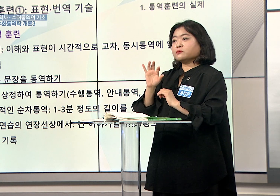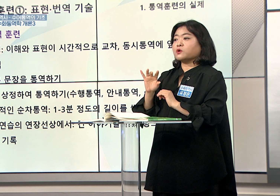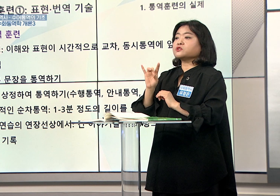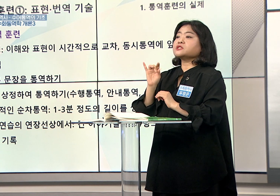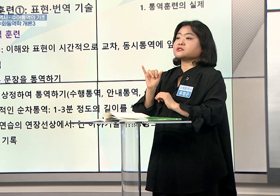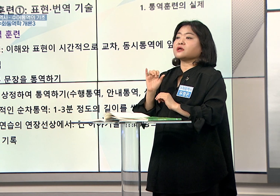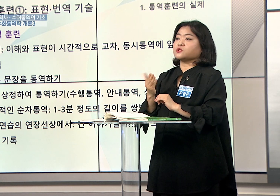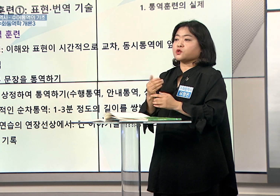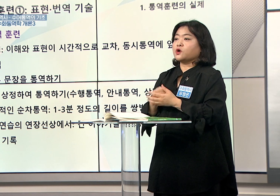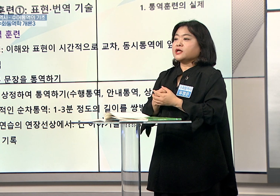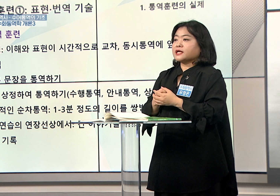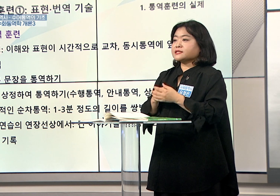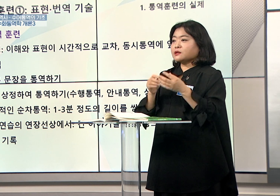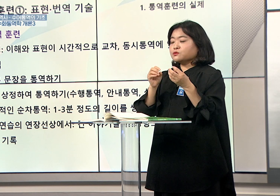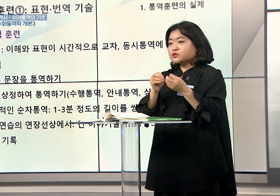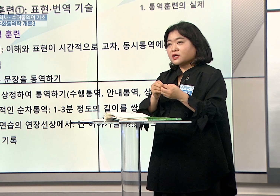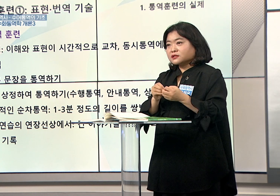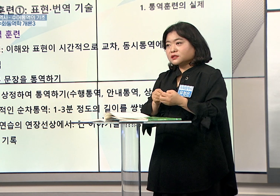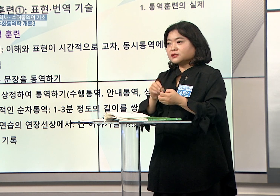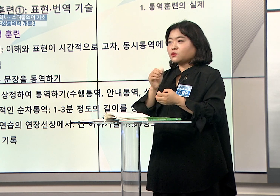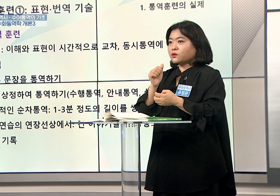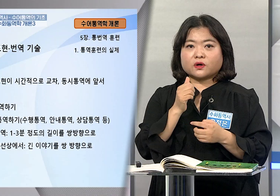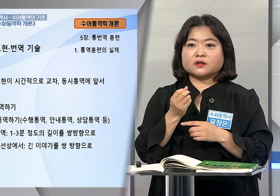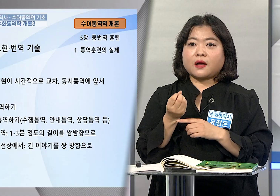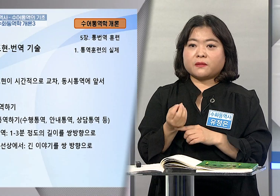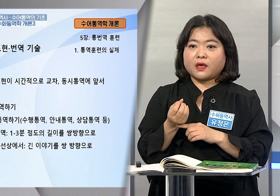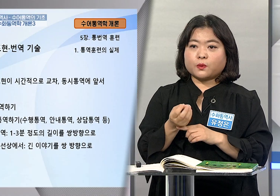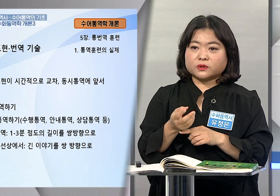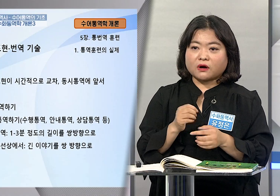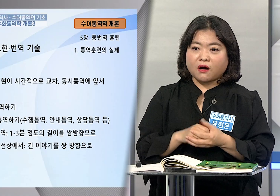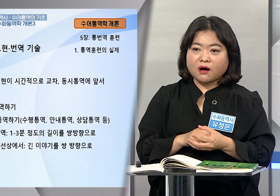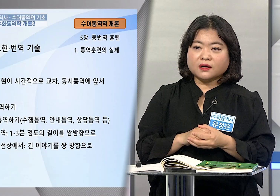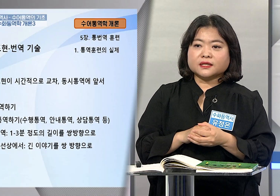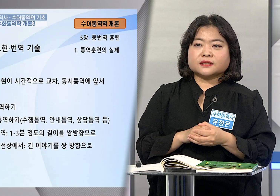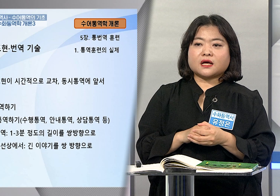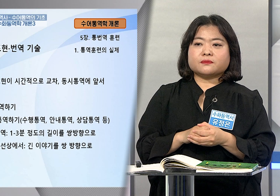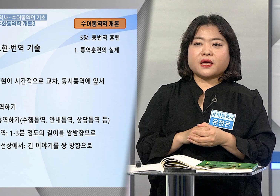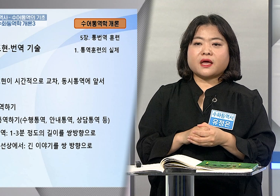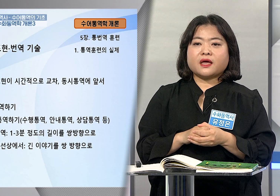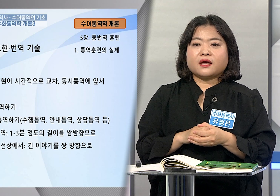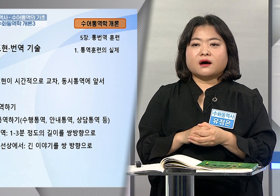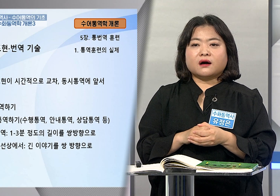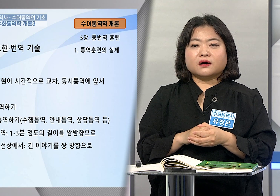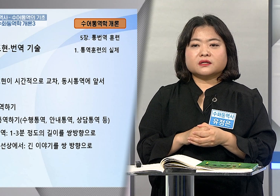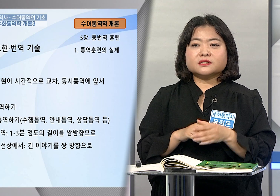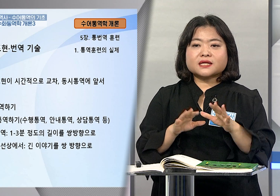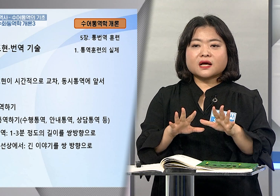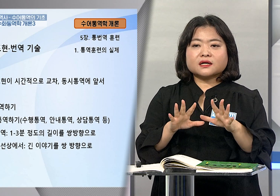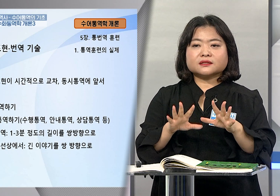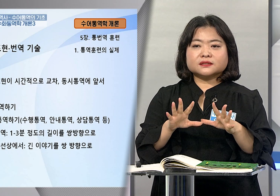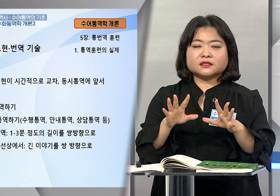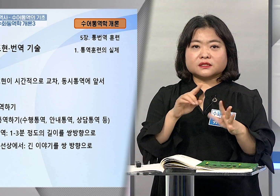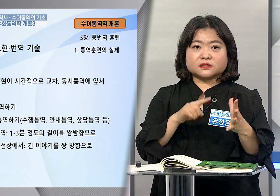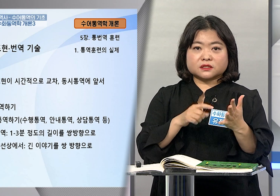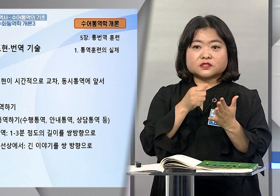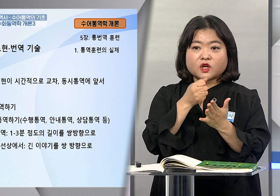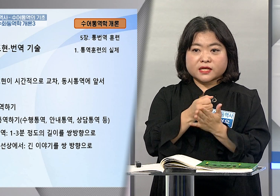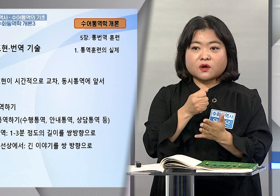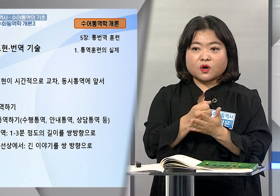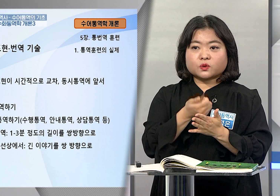먼저 있어야겠죠. 짧은 문장을 통역을 한번 해보는 거. 그다음에 현장을 특정해서